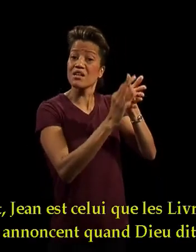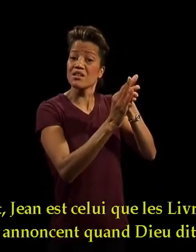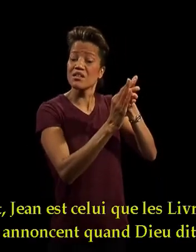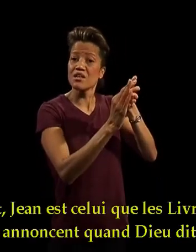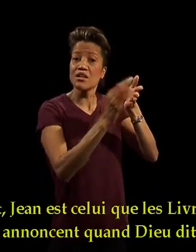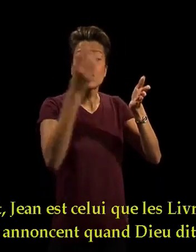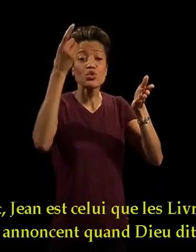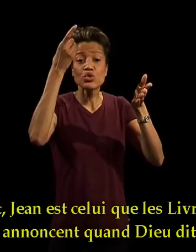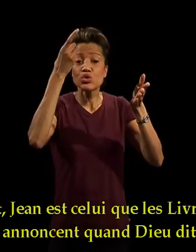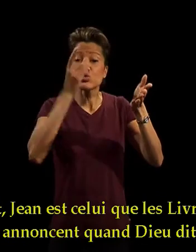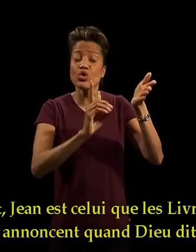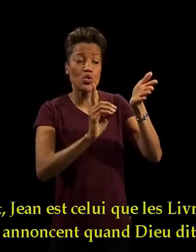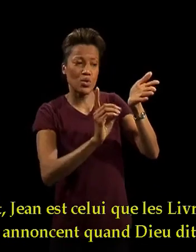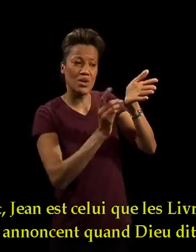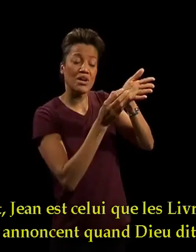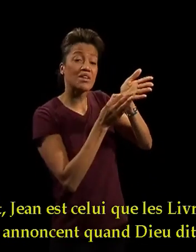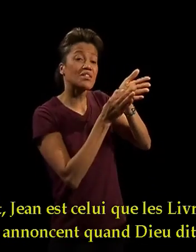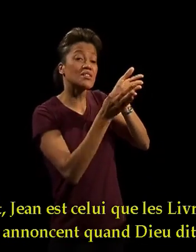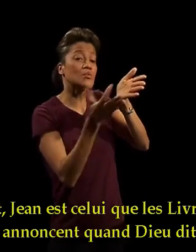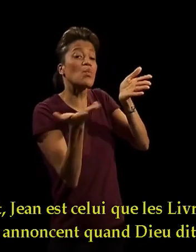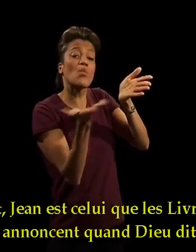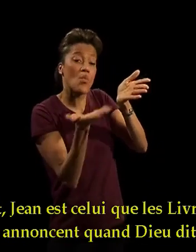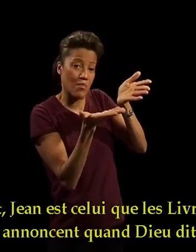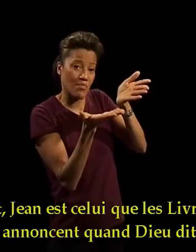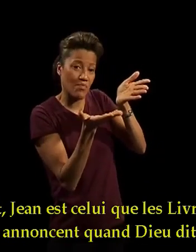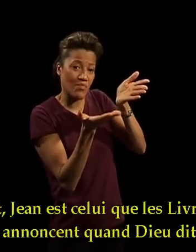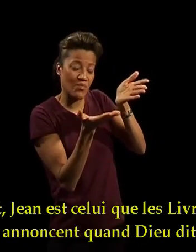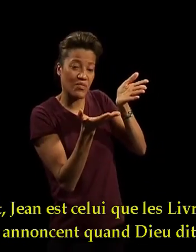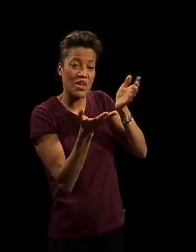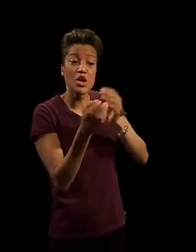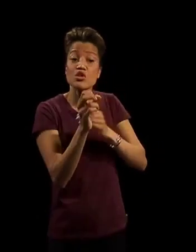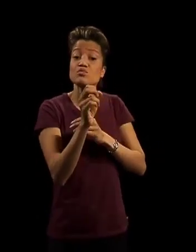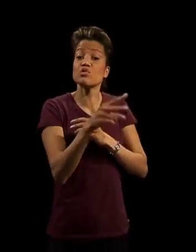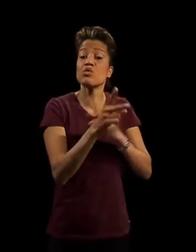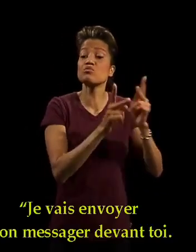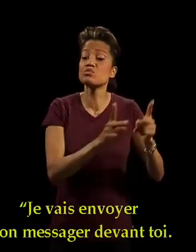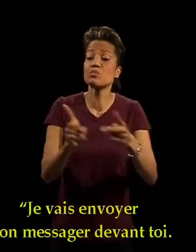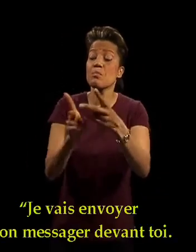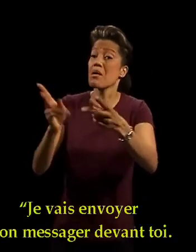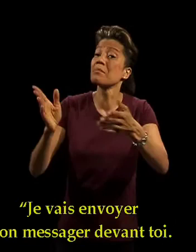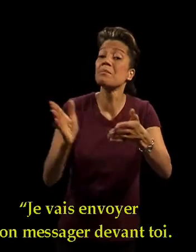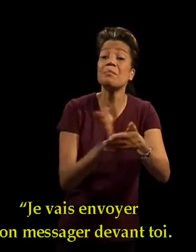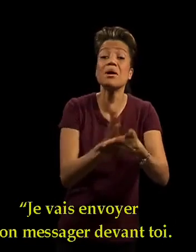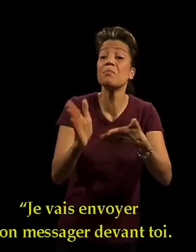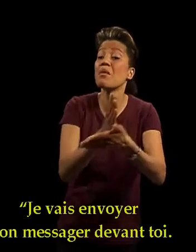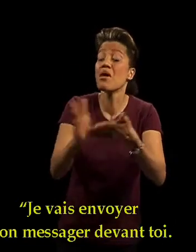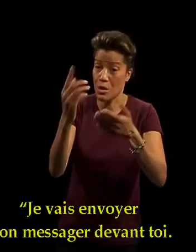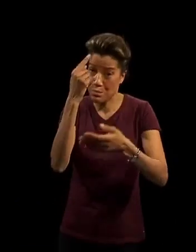En effet, Jean est celui que les livres saints annoncent quand Dieu dit « Je vais envoyer mon messager devant